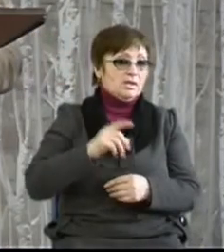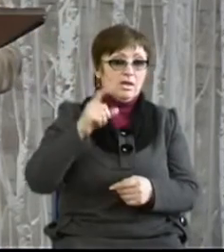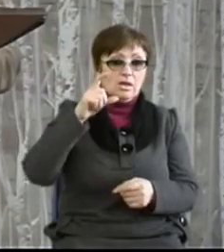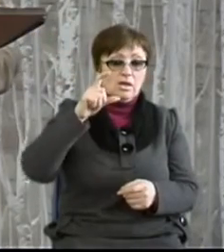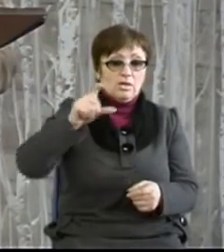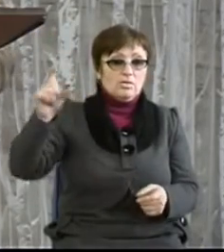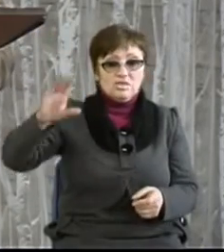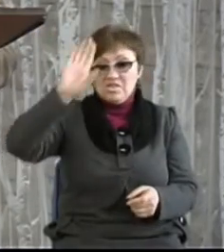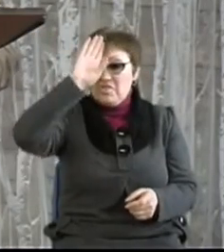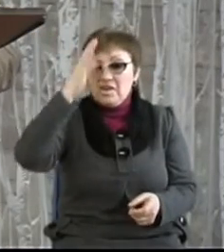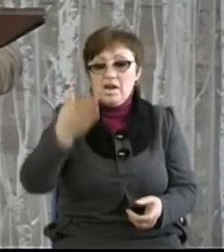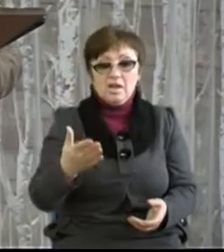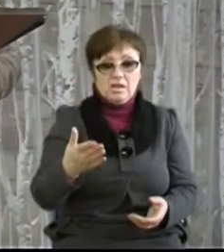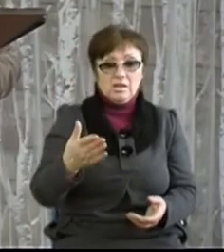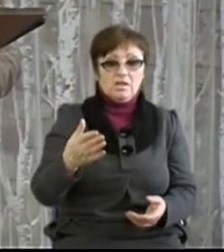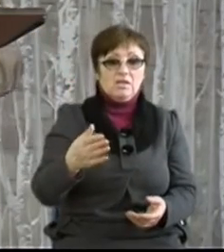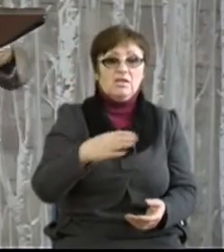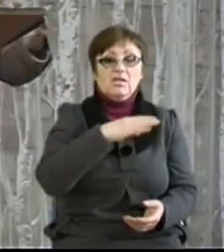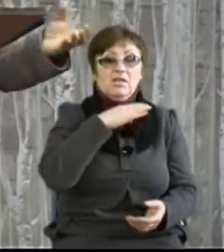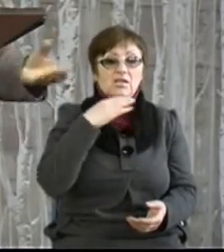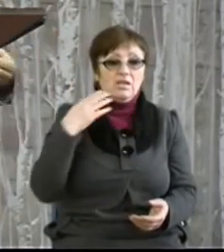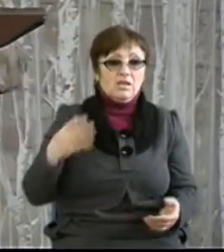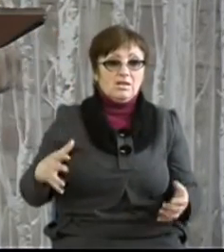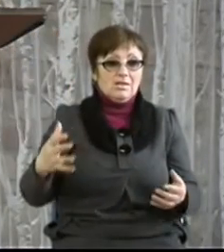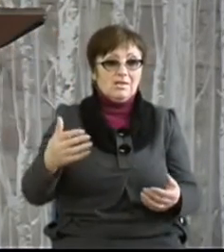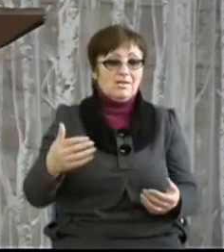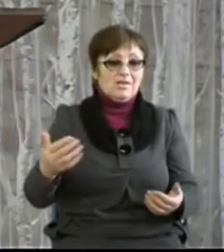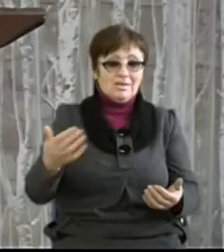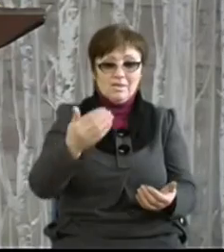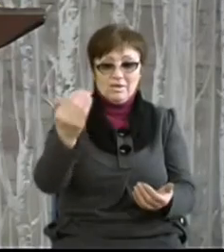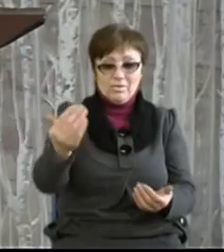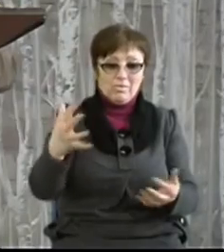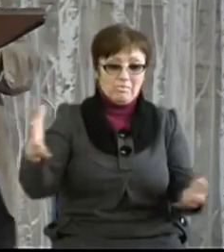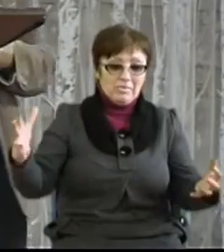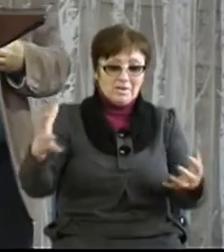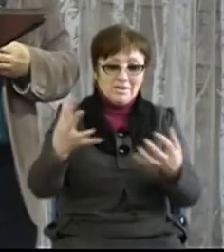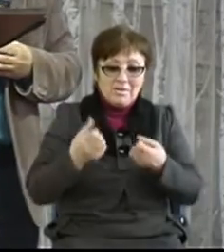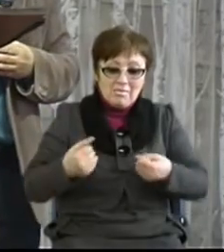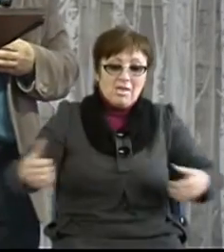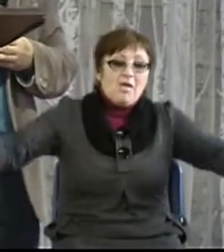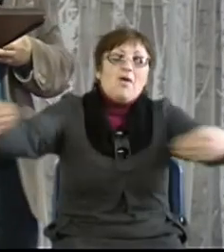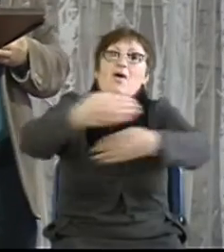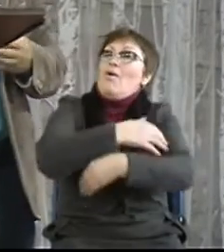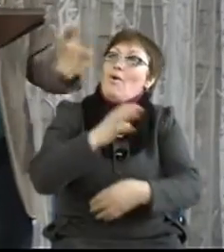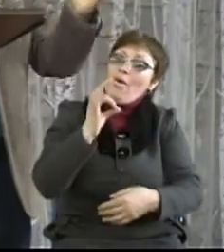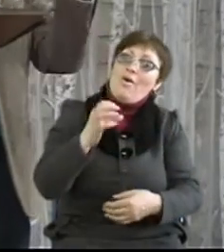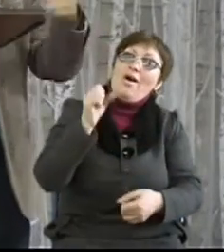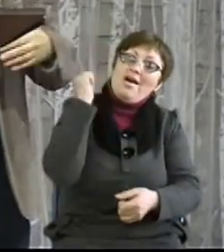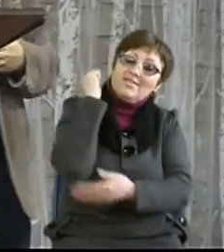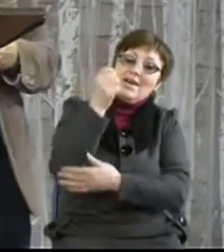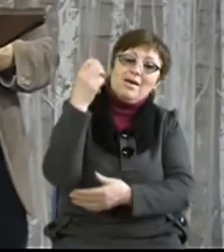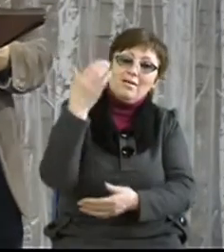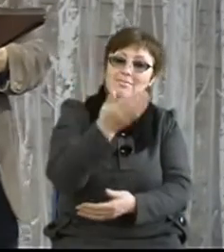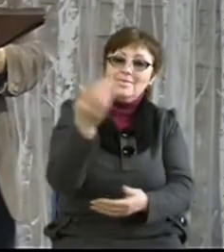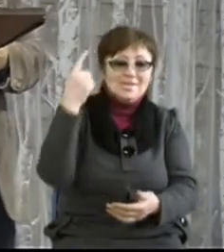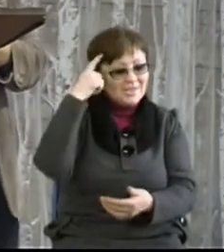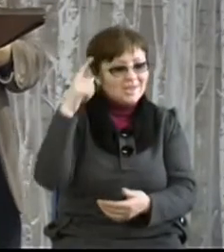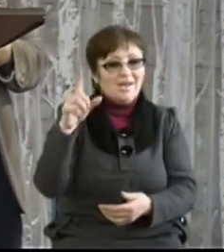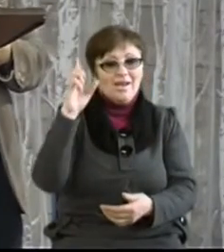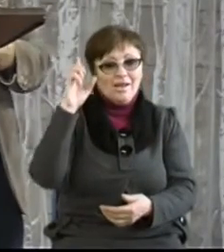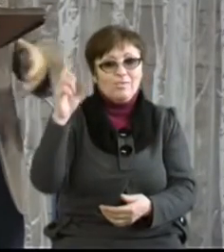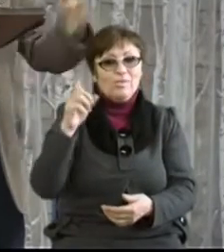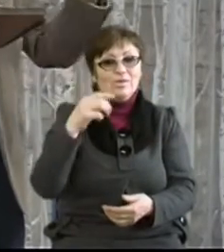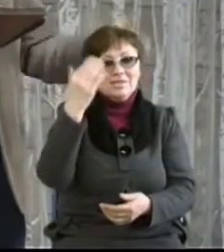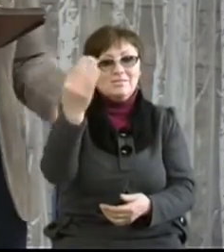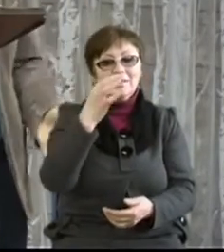враждебно настроенные к нему, которые навряд ли приняли ему с объятиями, его с объятиями, сказали ему: «О, Авраам, да мы знаем, что Бог тебе сказал,